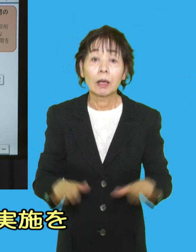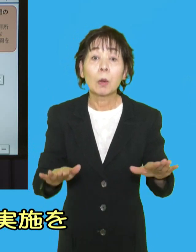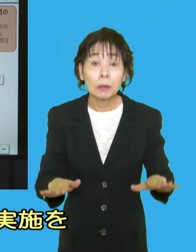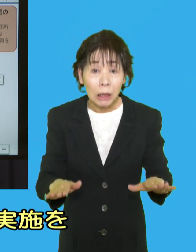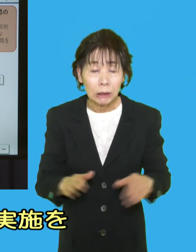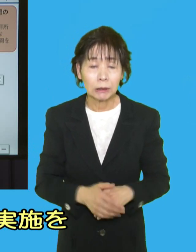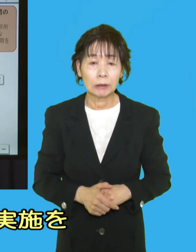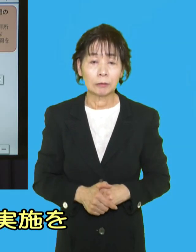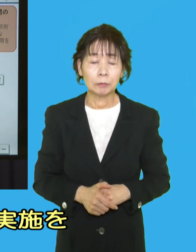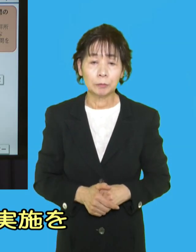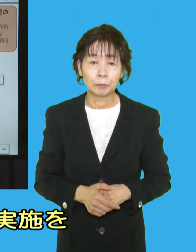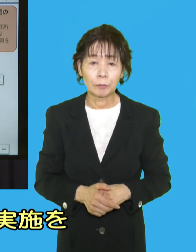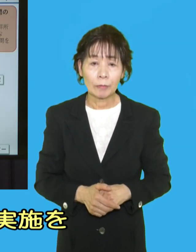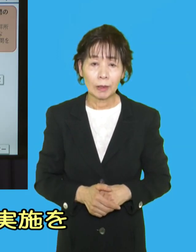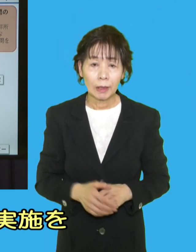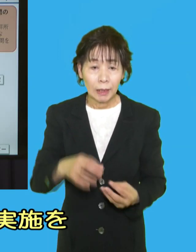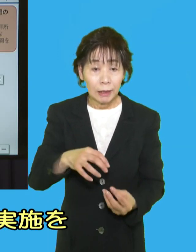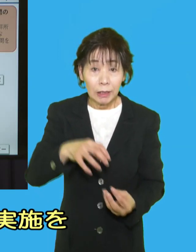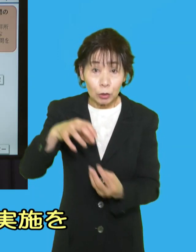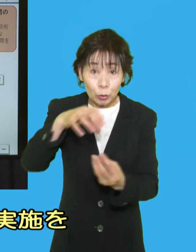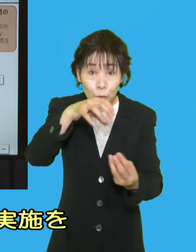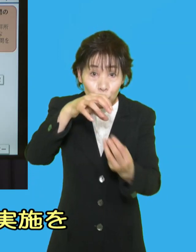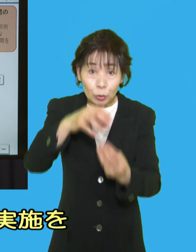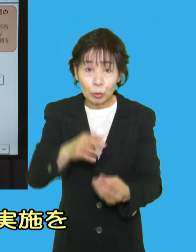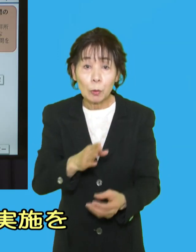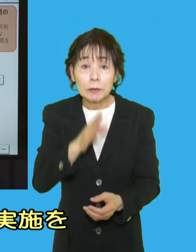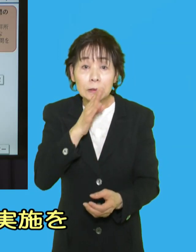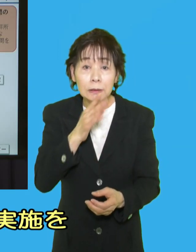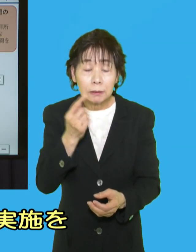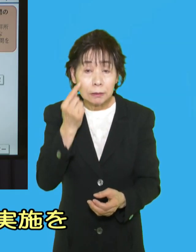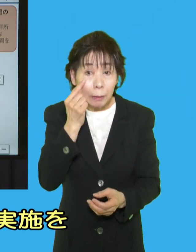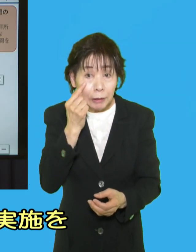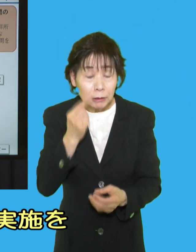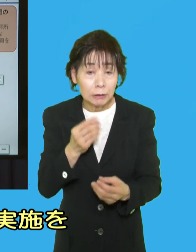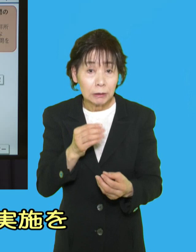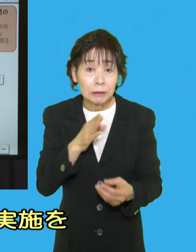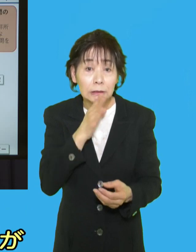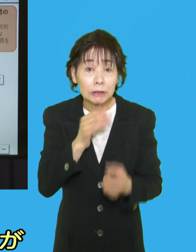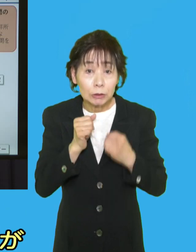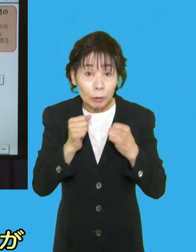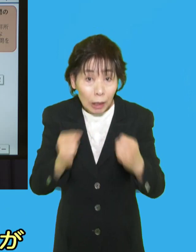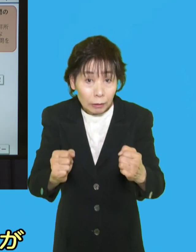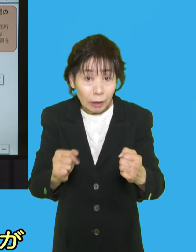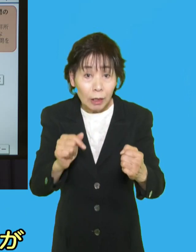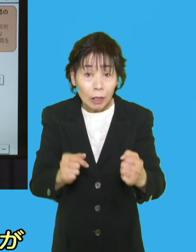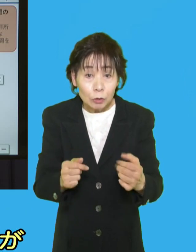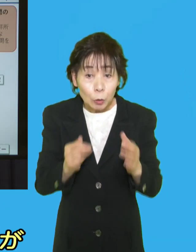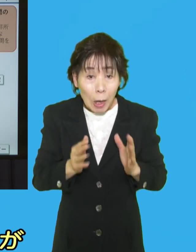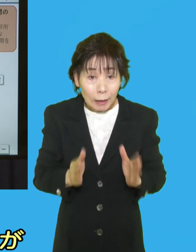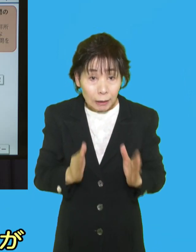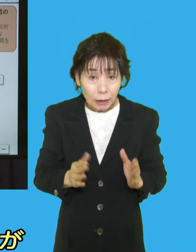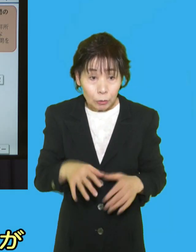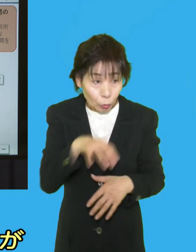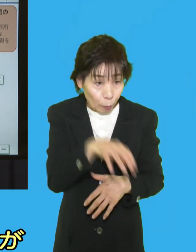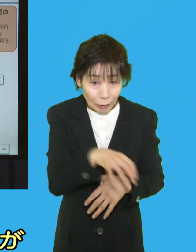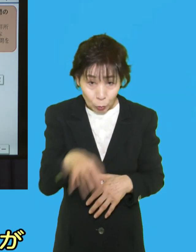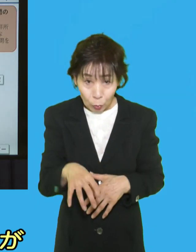その気球の施行実施ということをさせていただいてですね、その間に、まあ、どの場